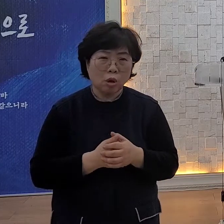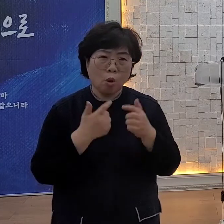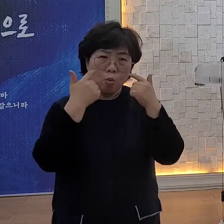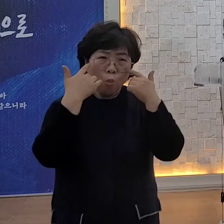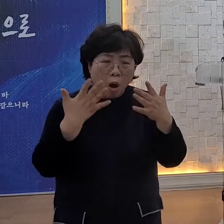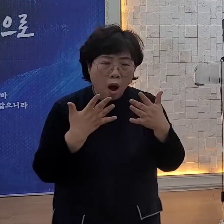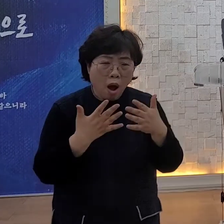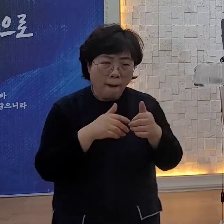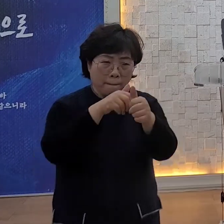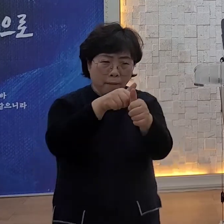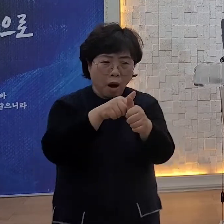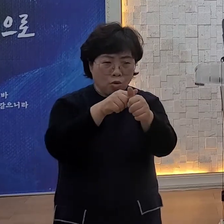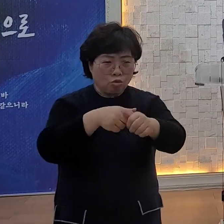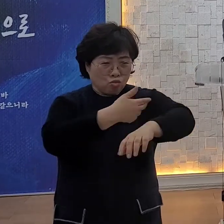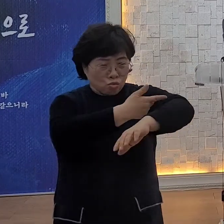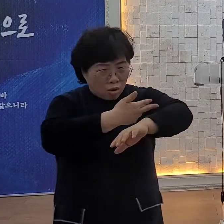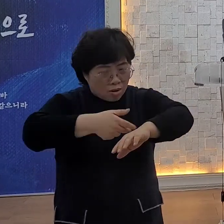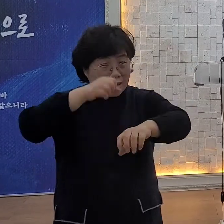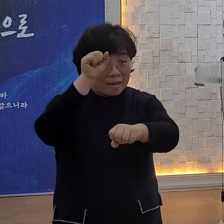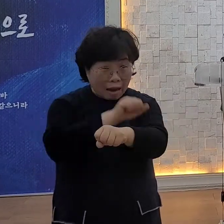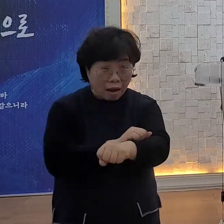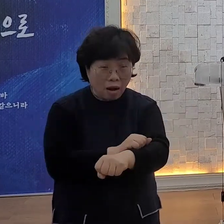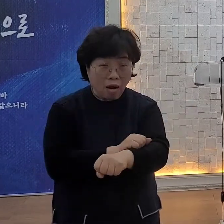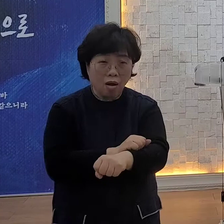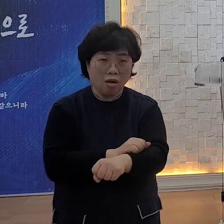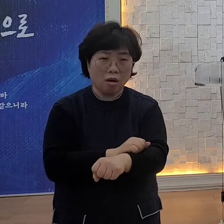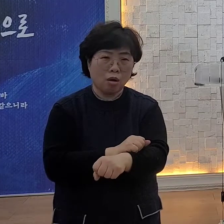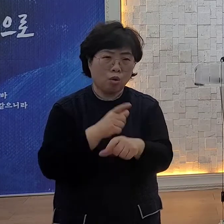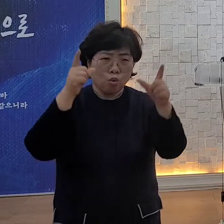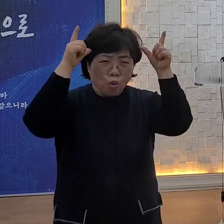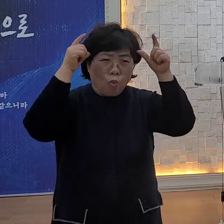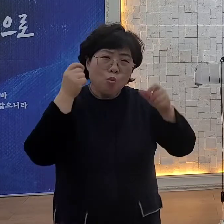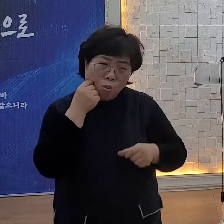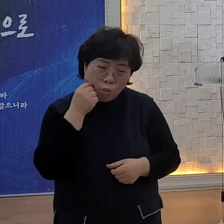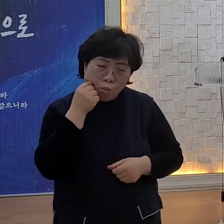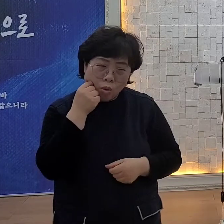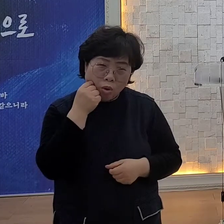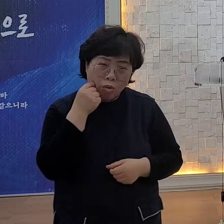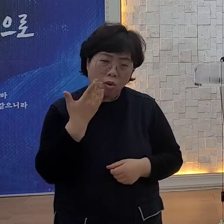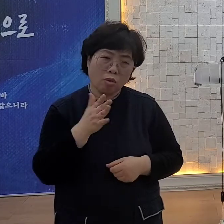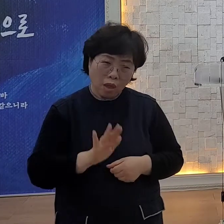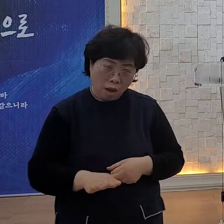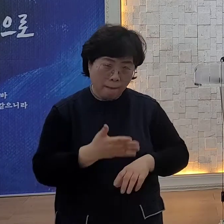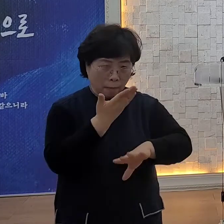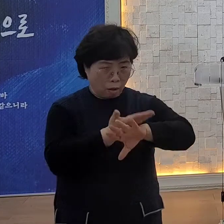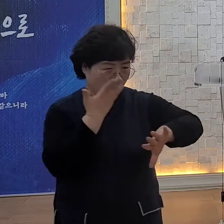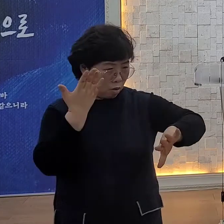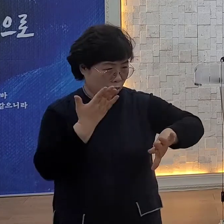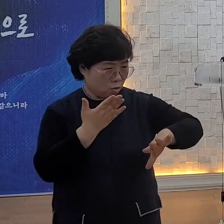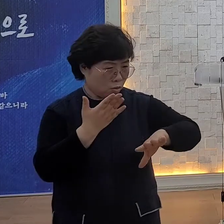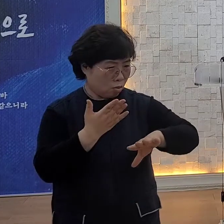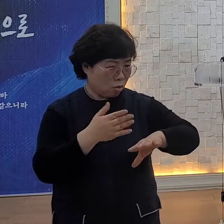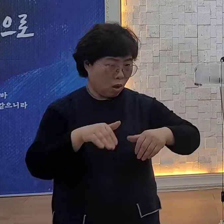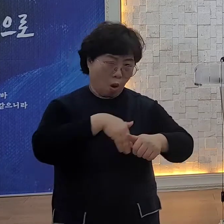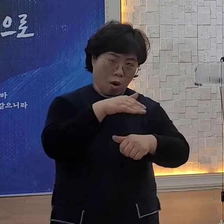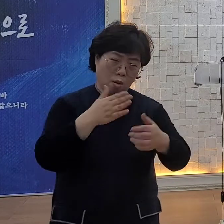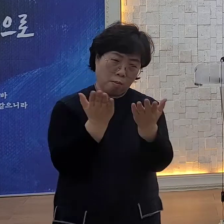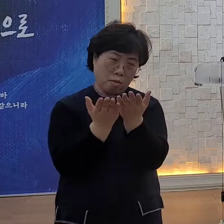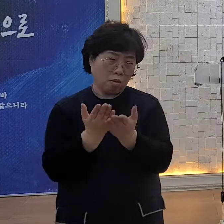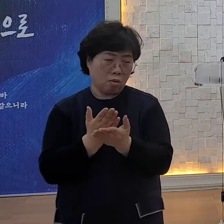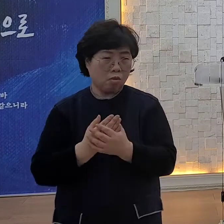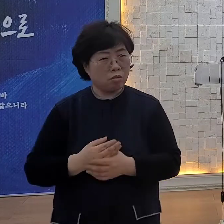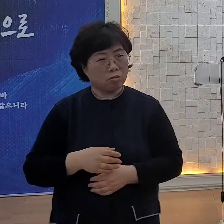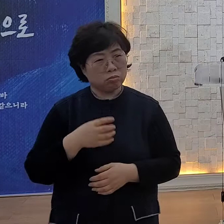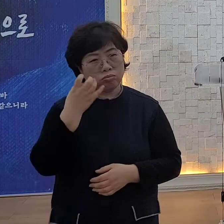분명히 말이 수영을 더 잘합니다. 그런데 왜 수영 못하는 소가 살고 수영 잘하는 말은